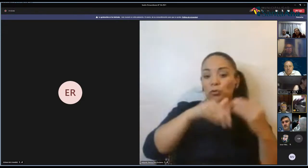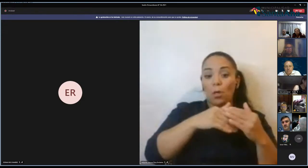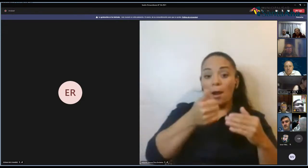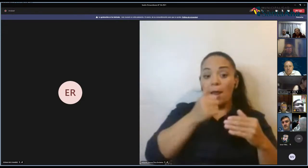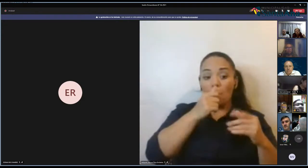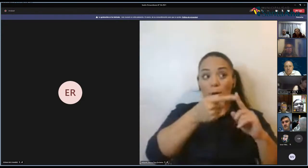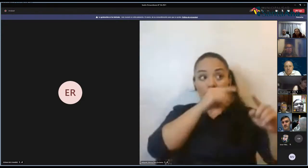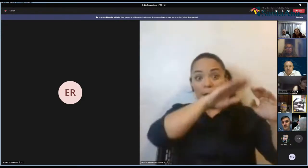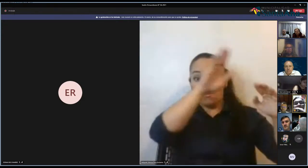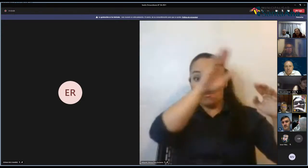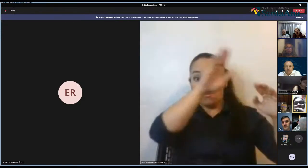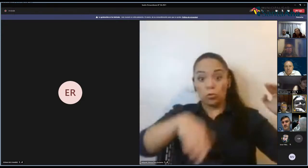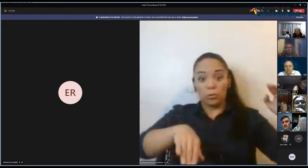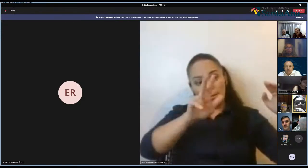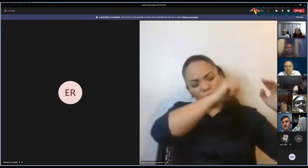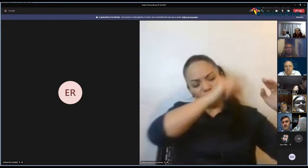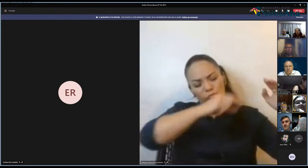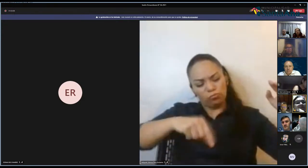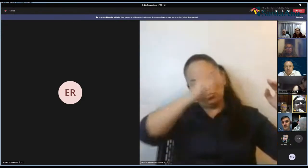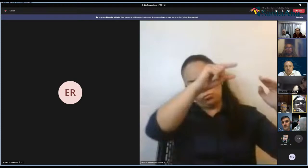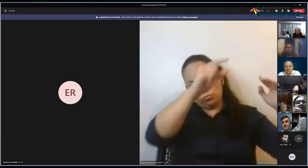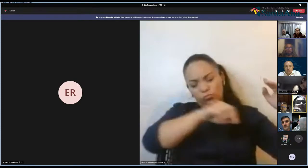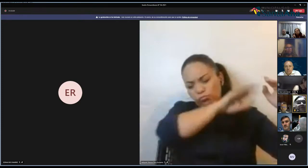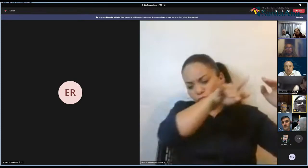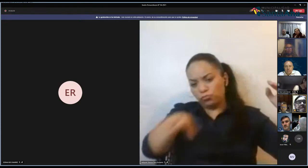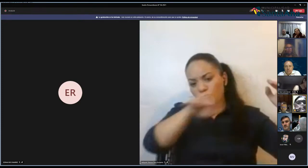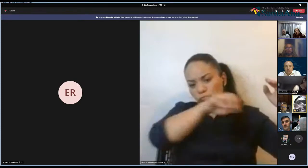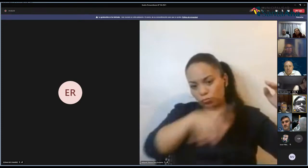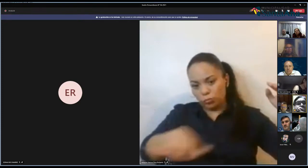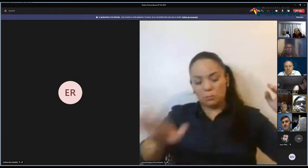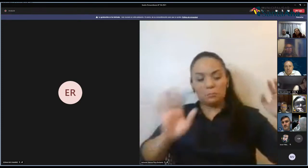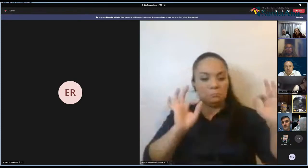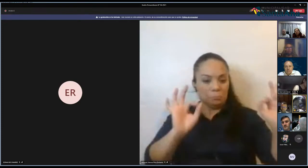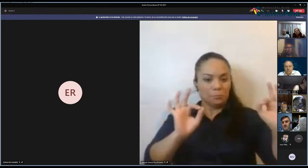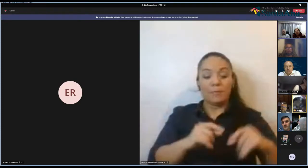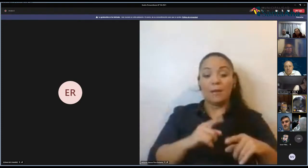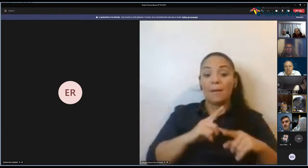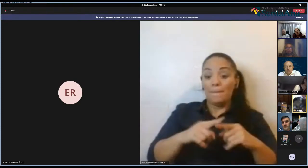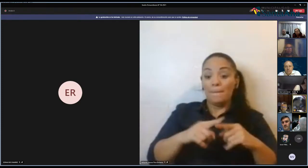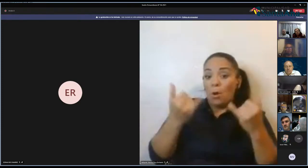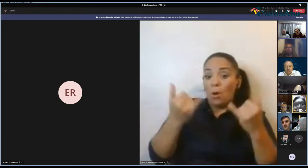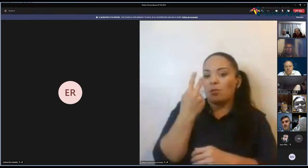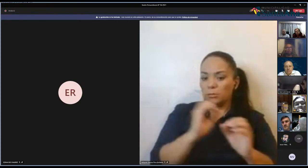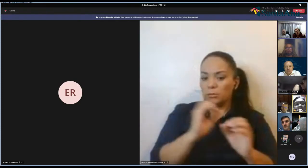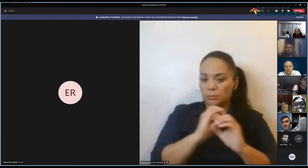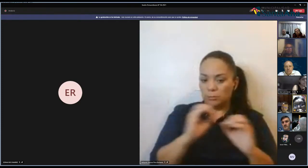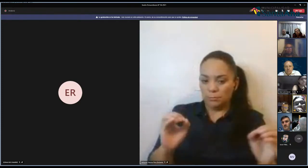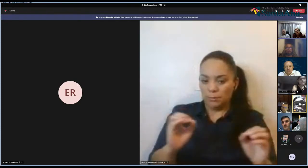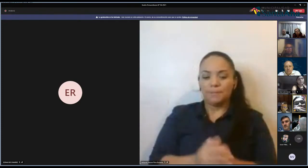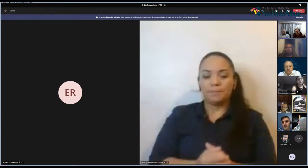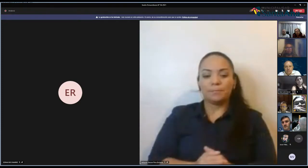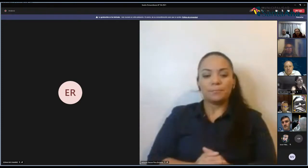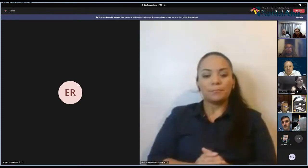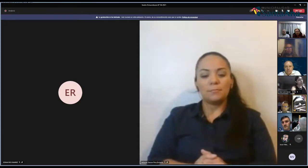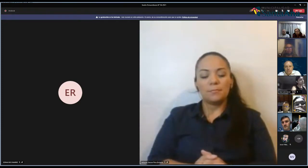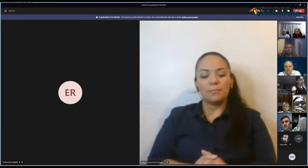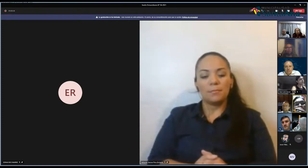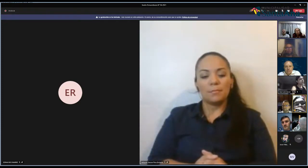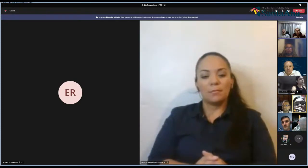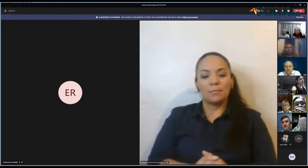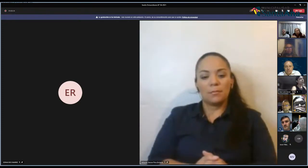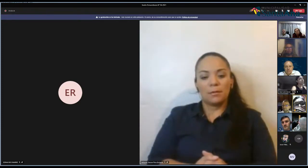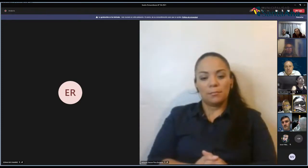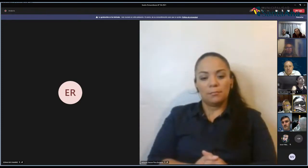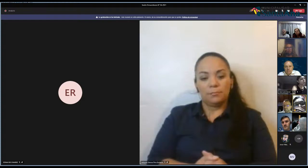ahora no ahora existen solamente dos quebradas entonces eso lo reflejó también o lo